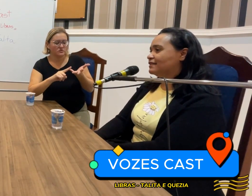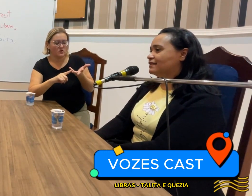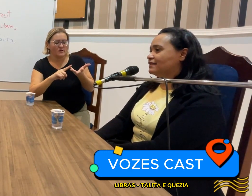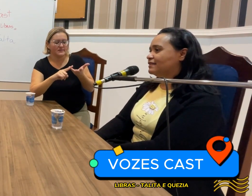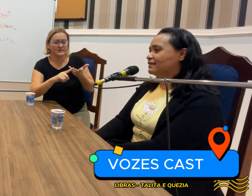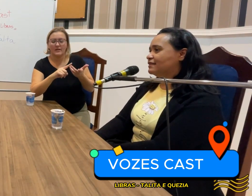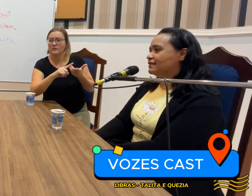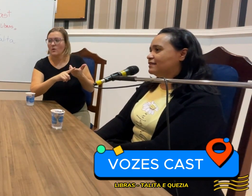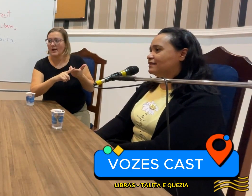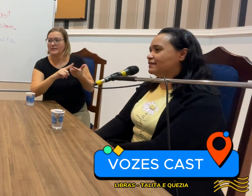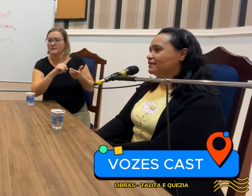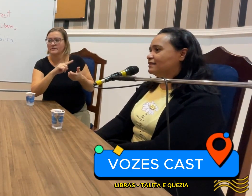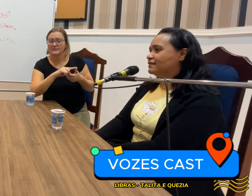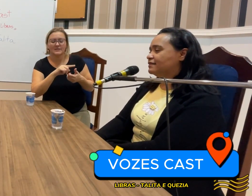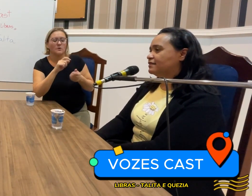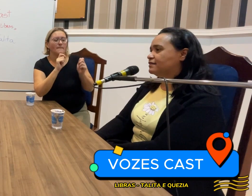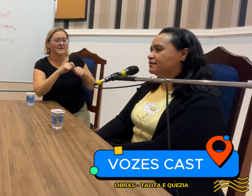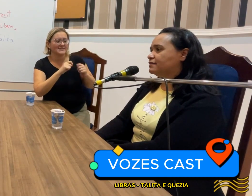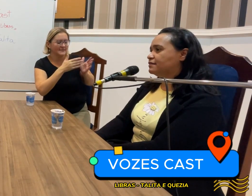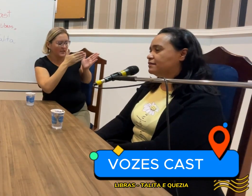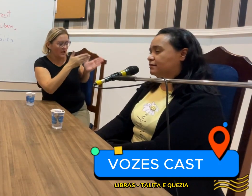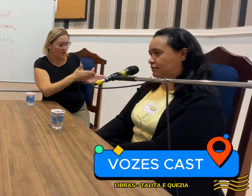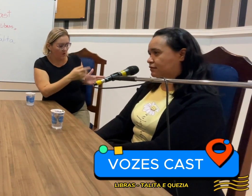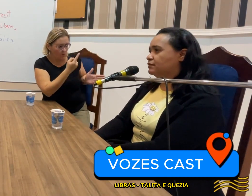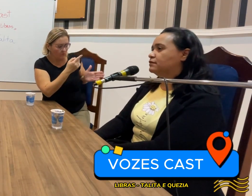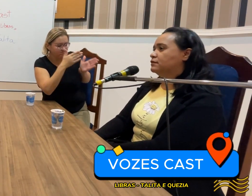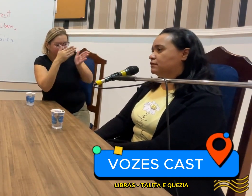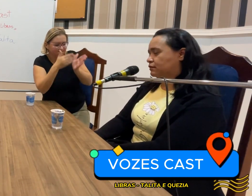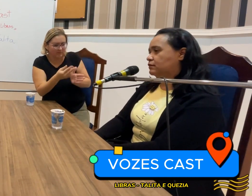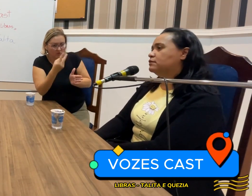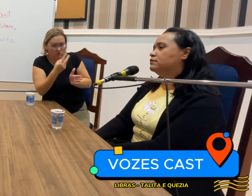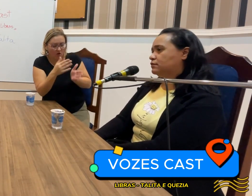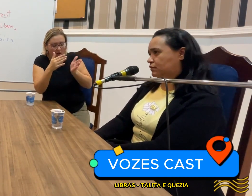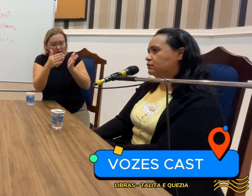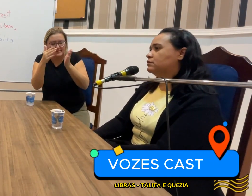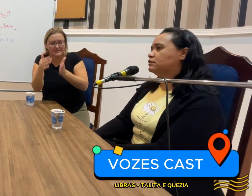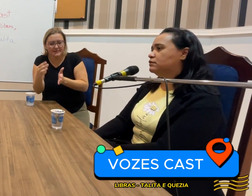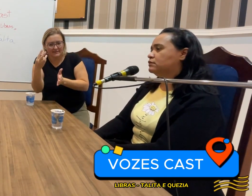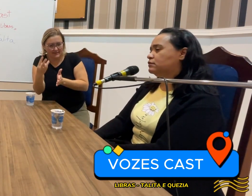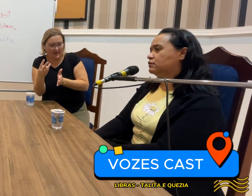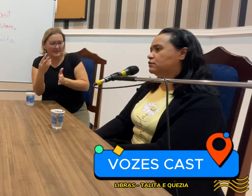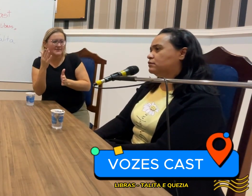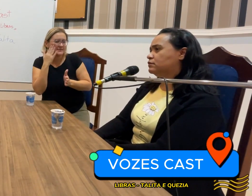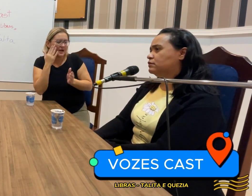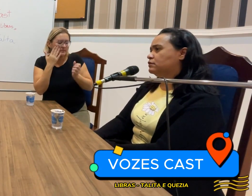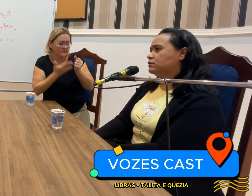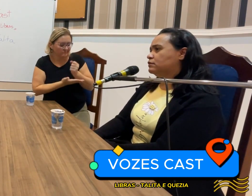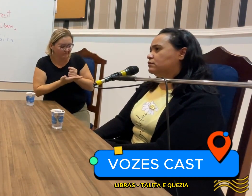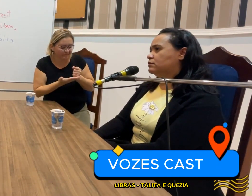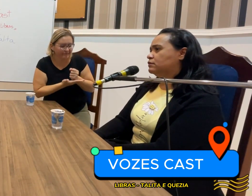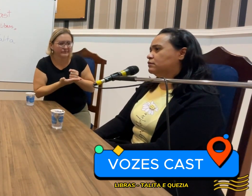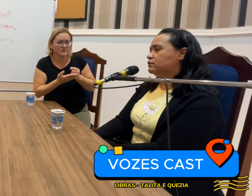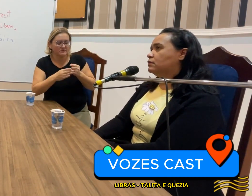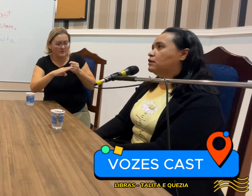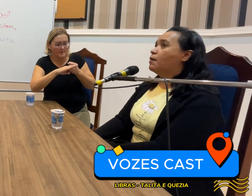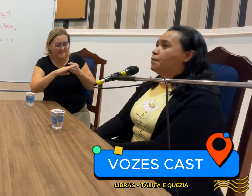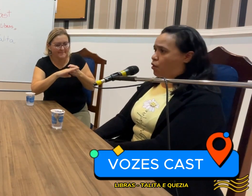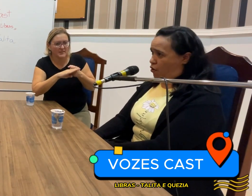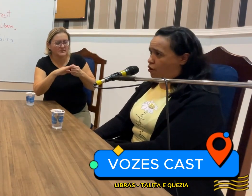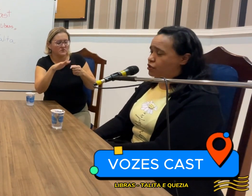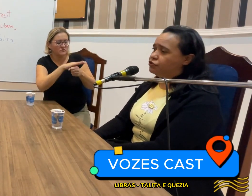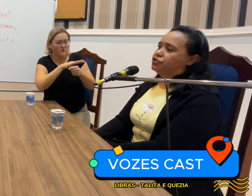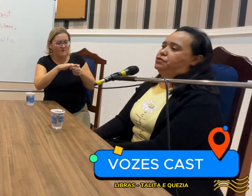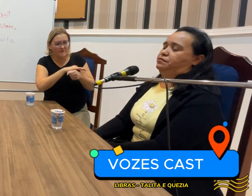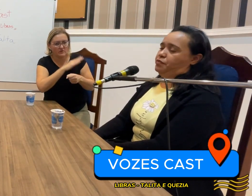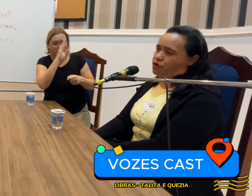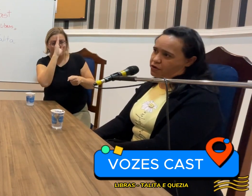diversas etapas, categorias de interpretação, mas não, ela pode se focar na sua